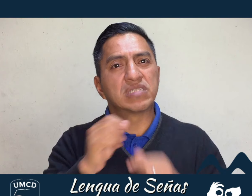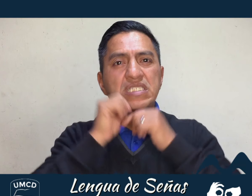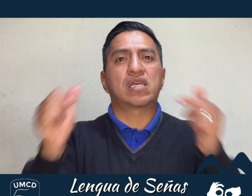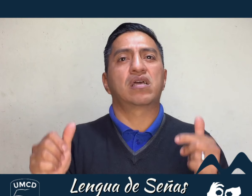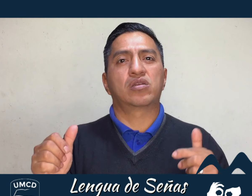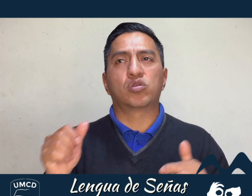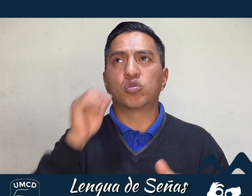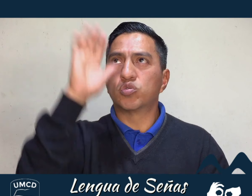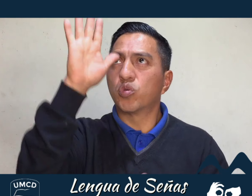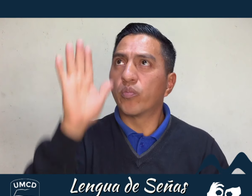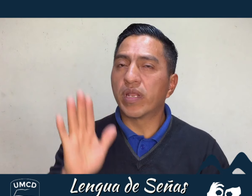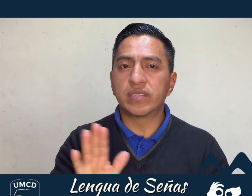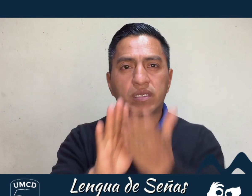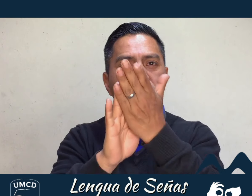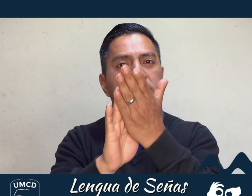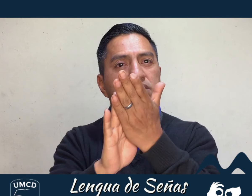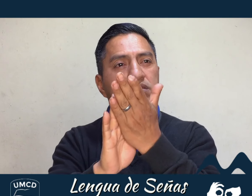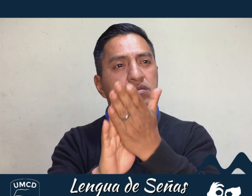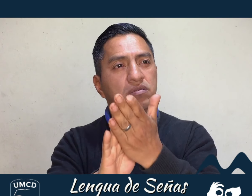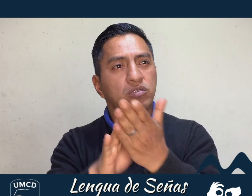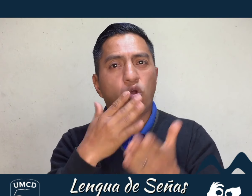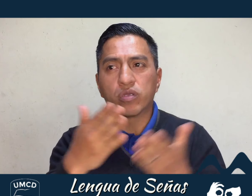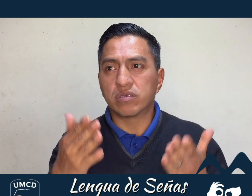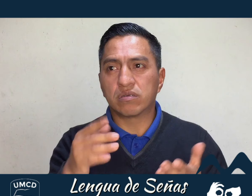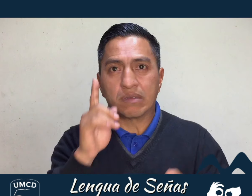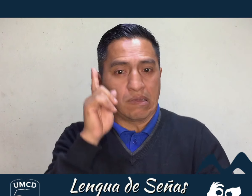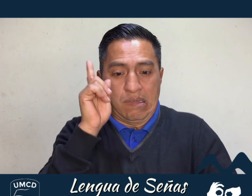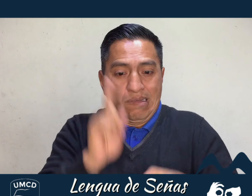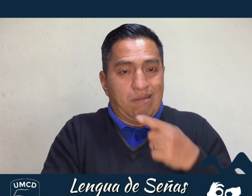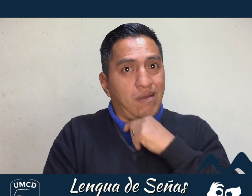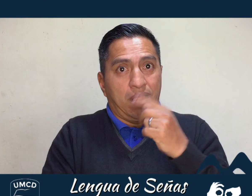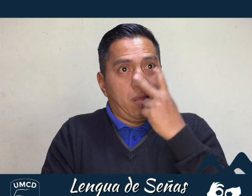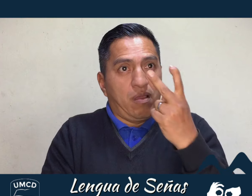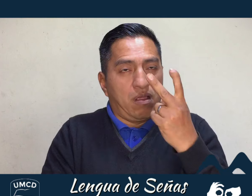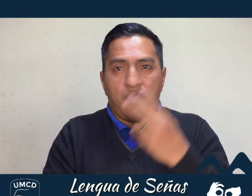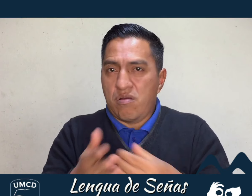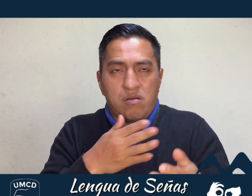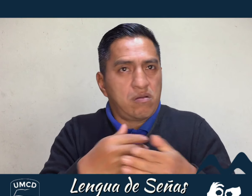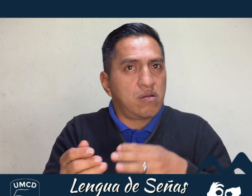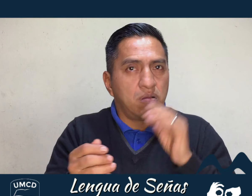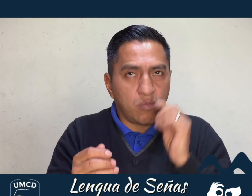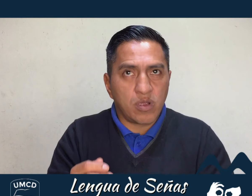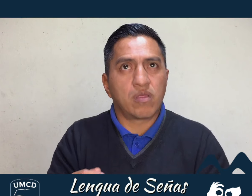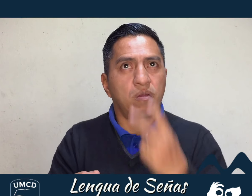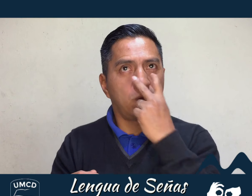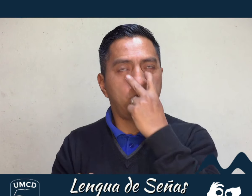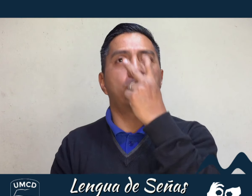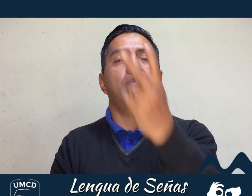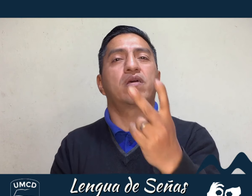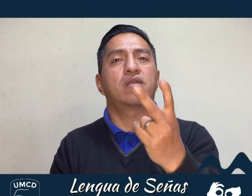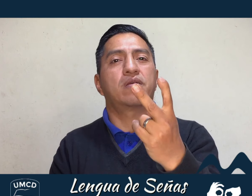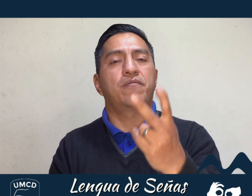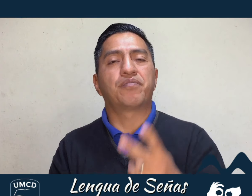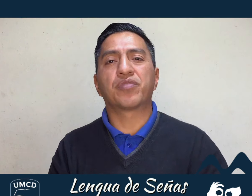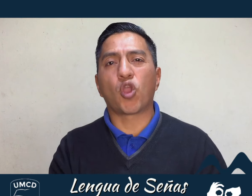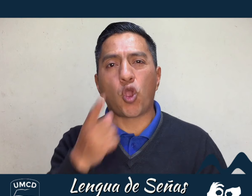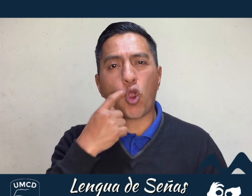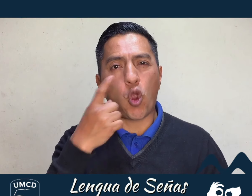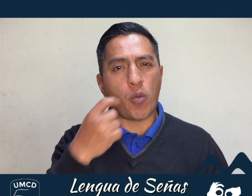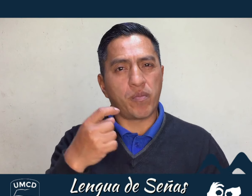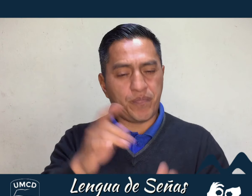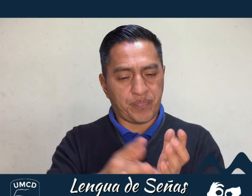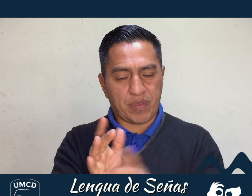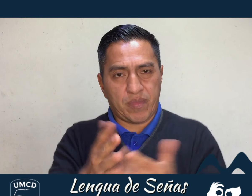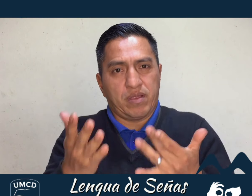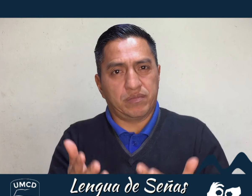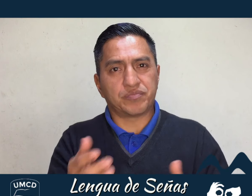su presencia más allá de lo que observamos. Esteban, por ejemplo, fue uno de los